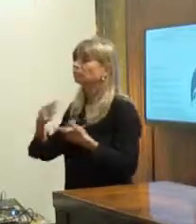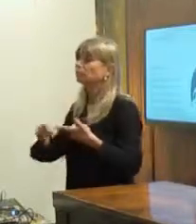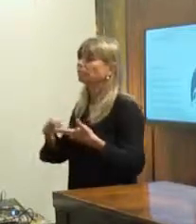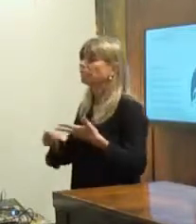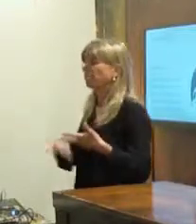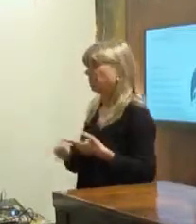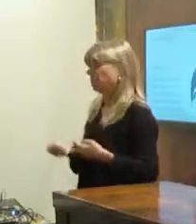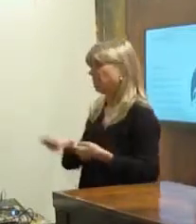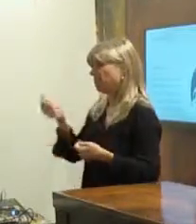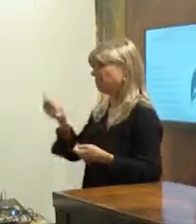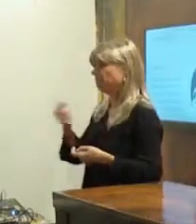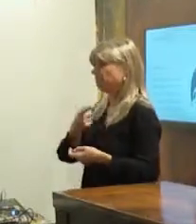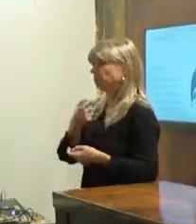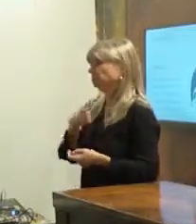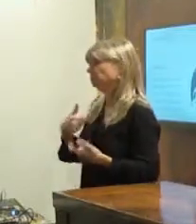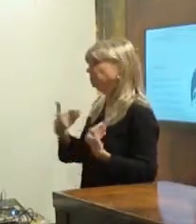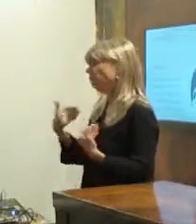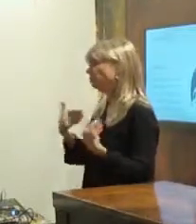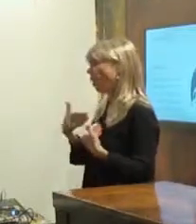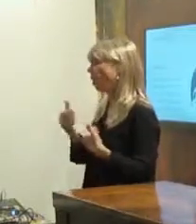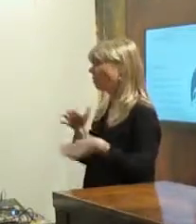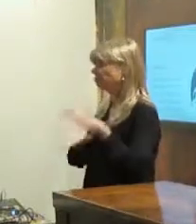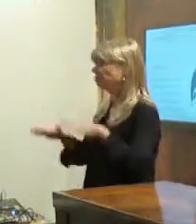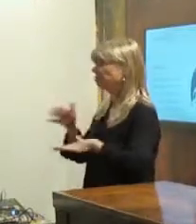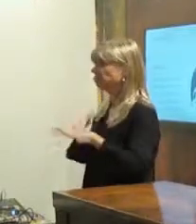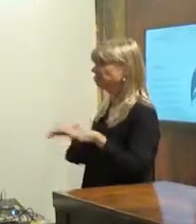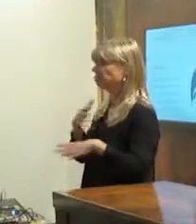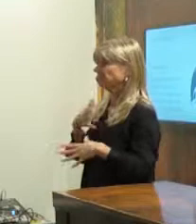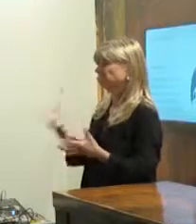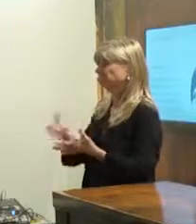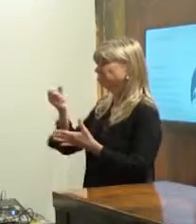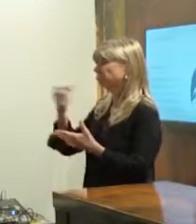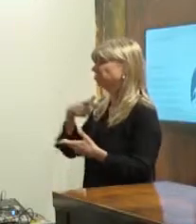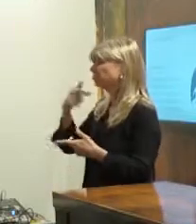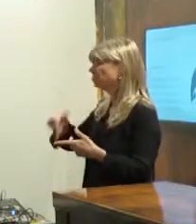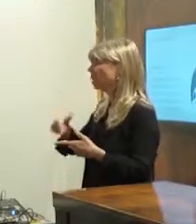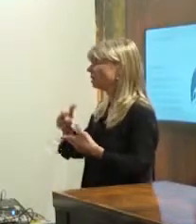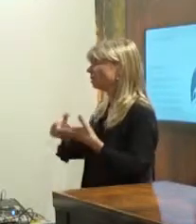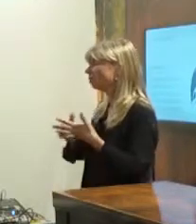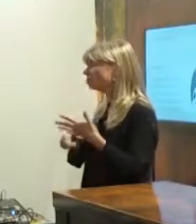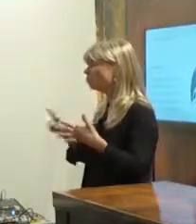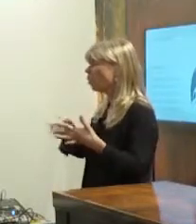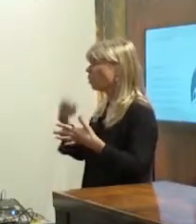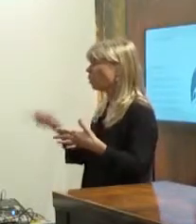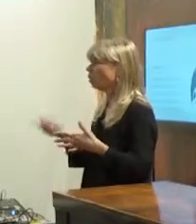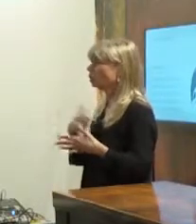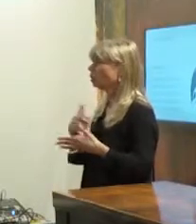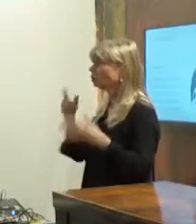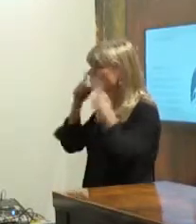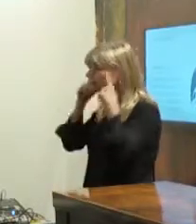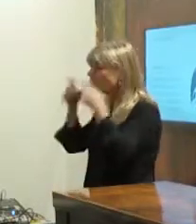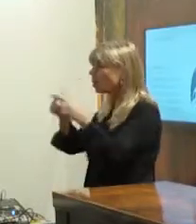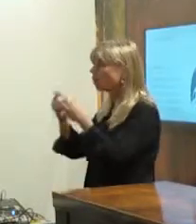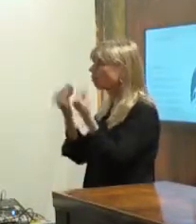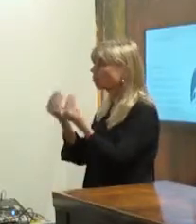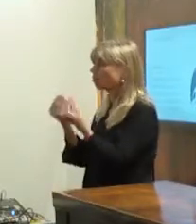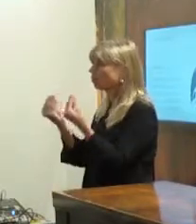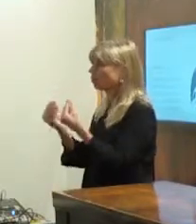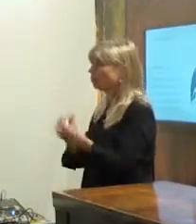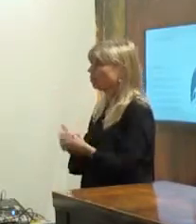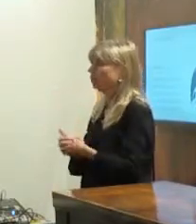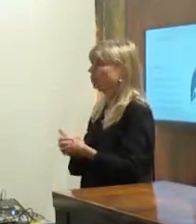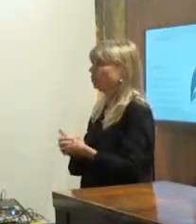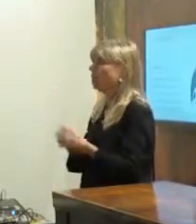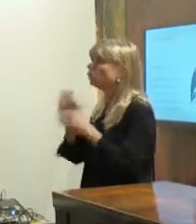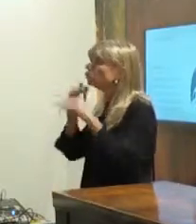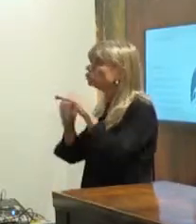bastante sencillas, se pueden adoptar estos criterios u otros. El concepto central es el siguiente: